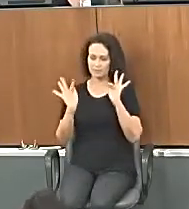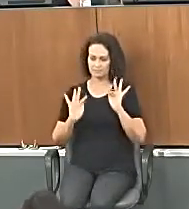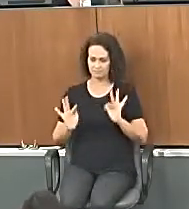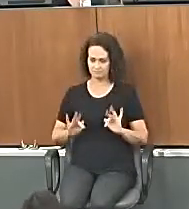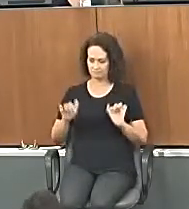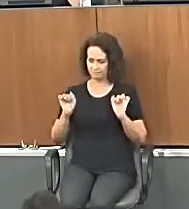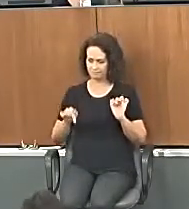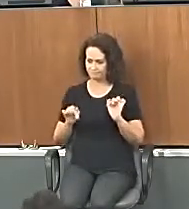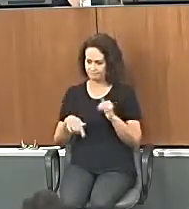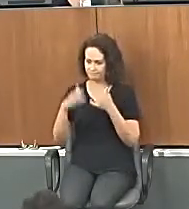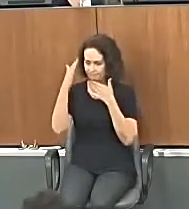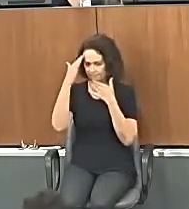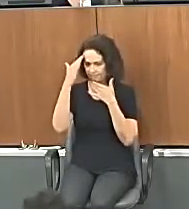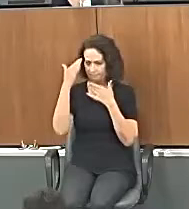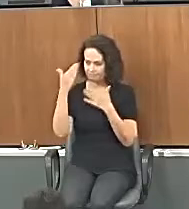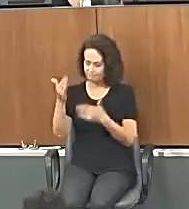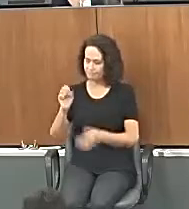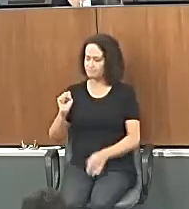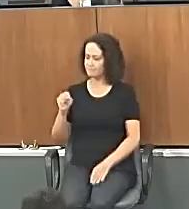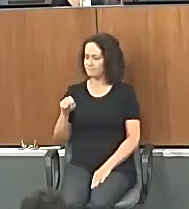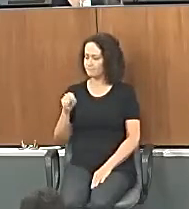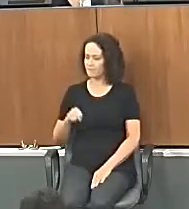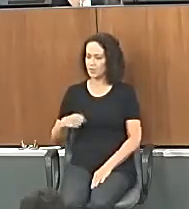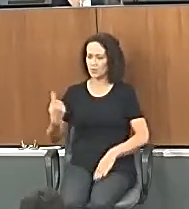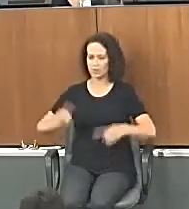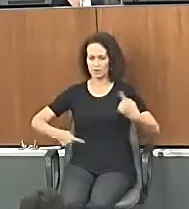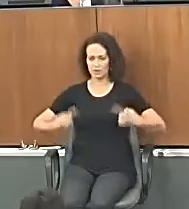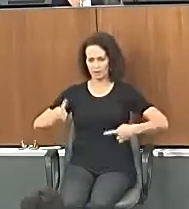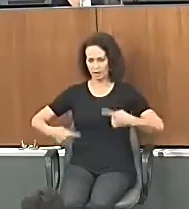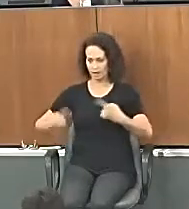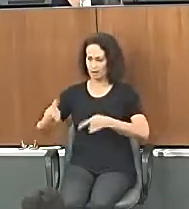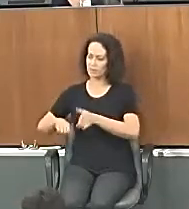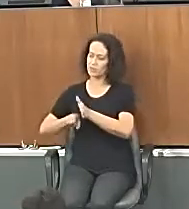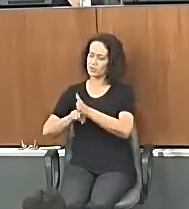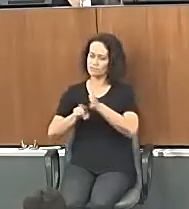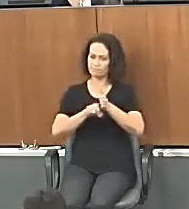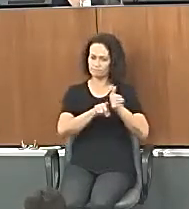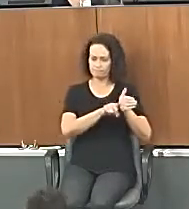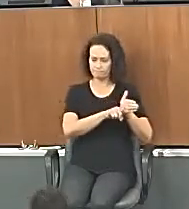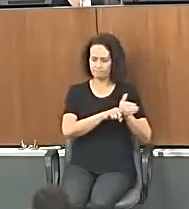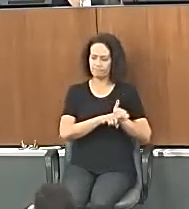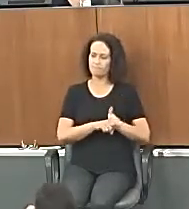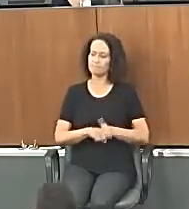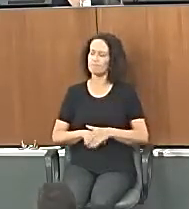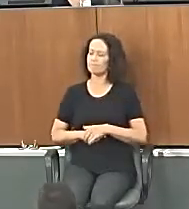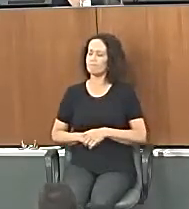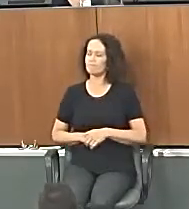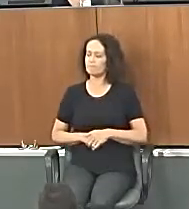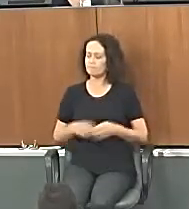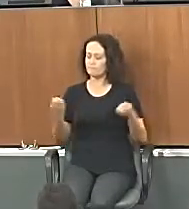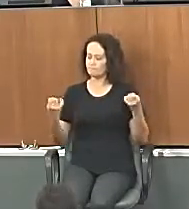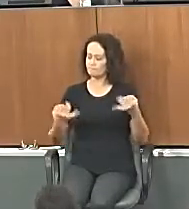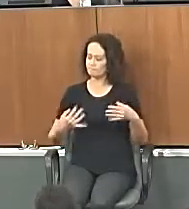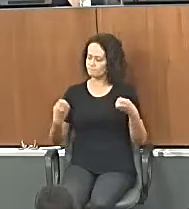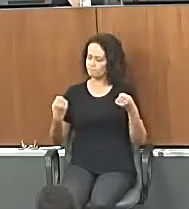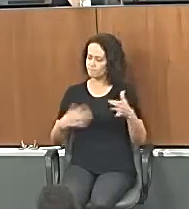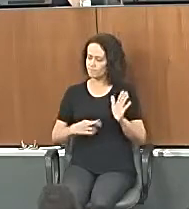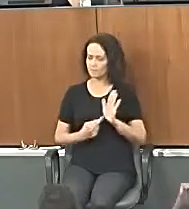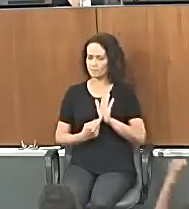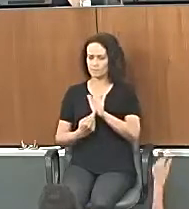agradecido assim com os debates com os questionamentos com as as falas nem dos